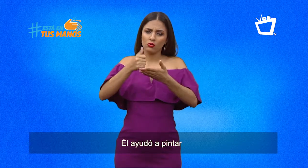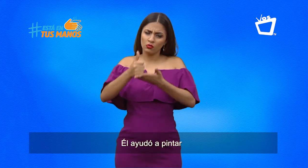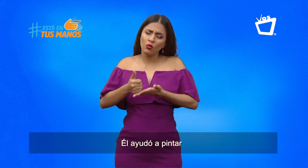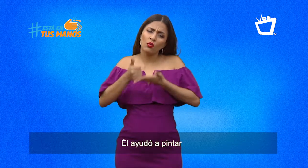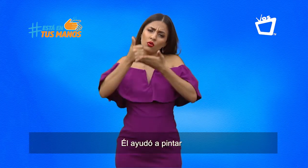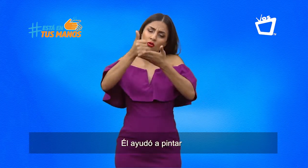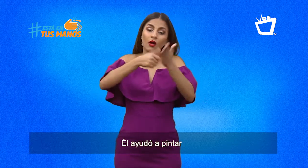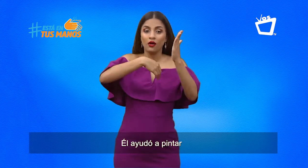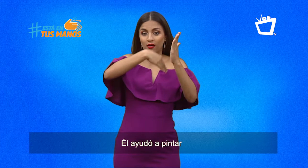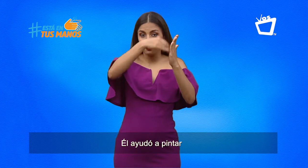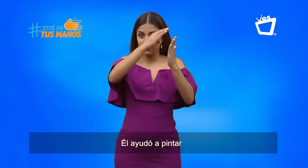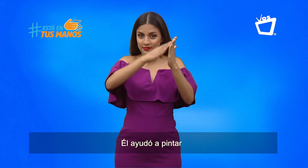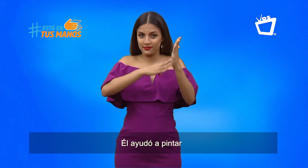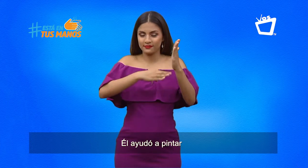él ayudó a pintar